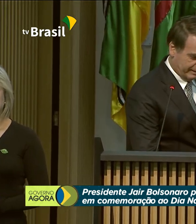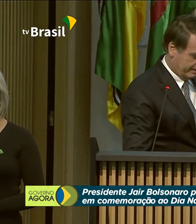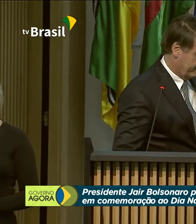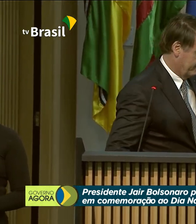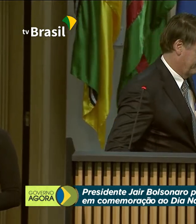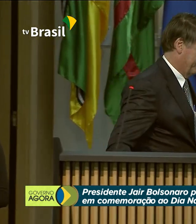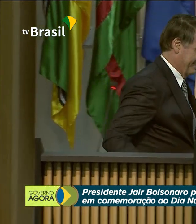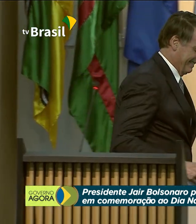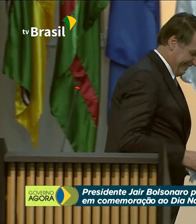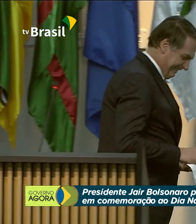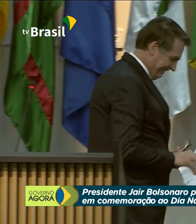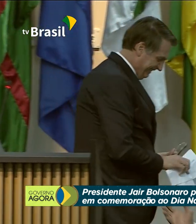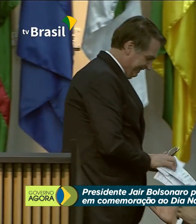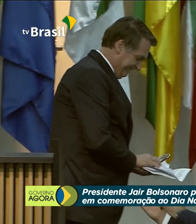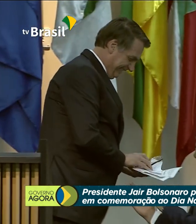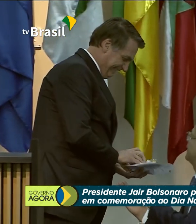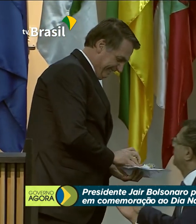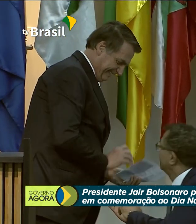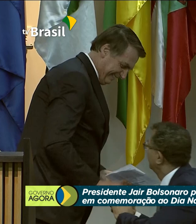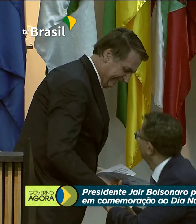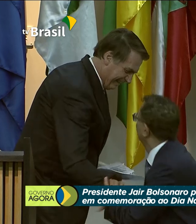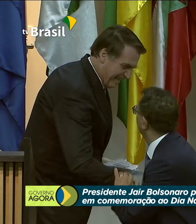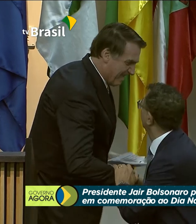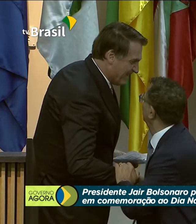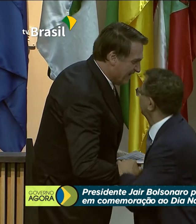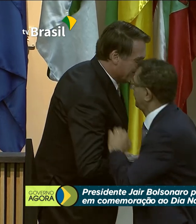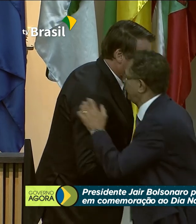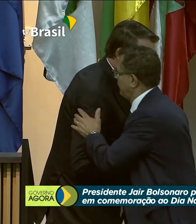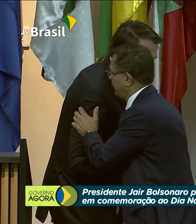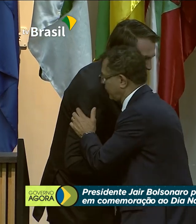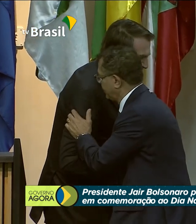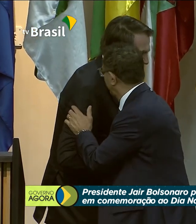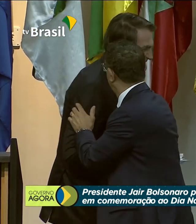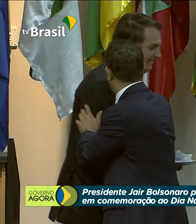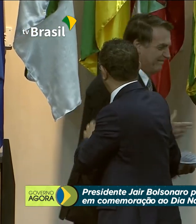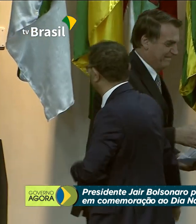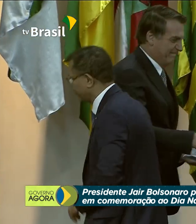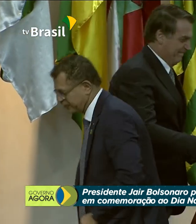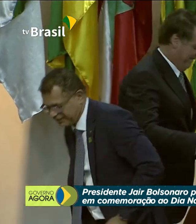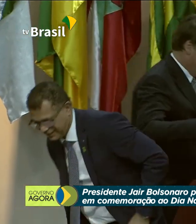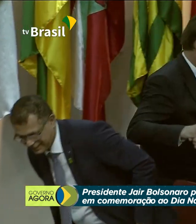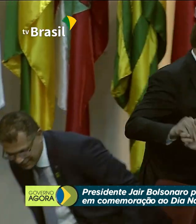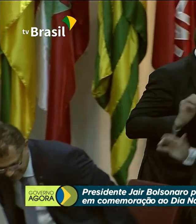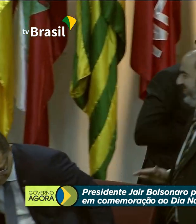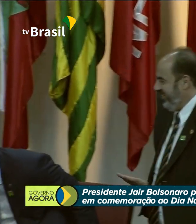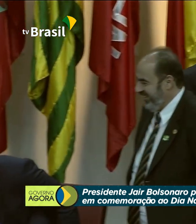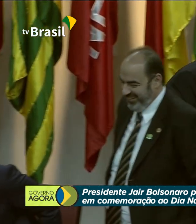Está encerrada esta cerimônia. Que todos tenham uma ótima tarde.